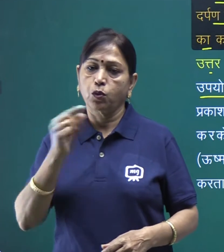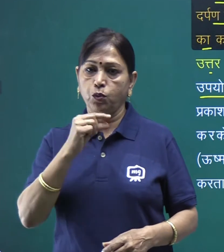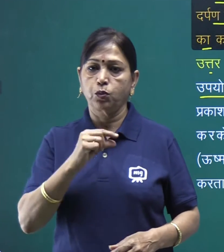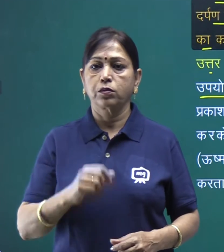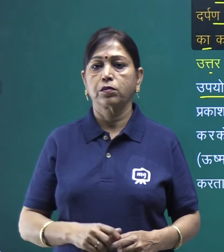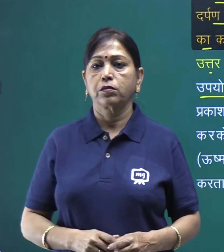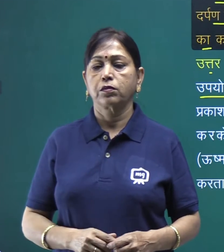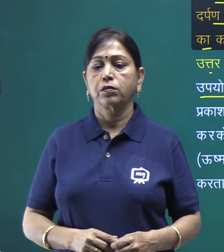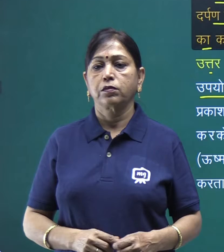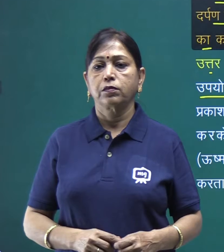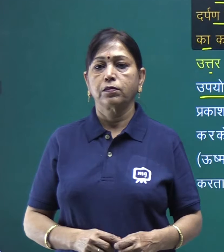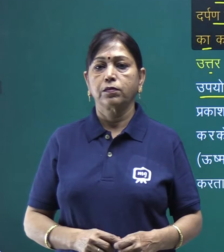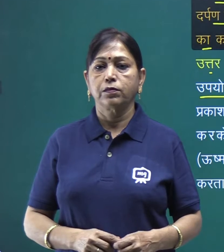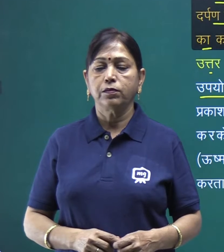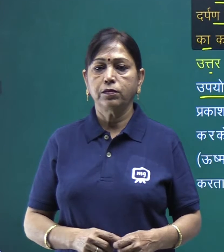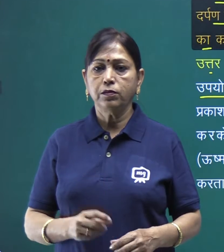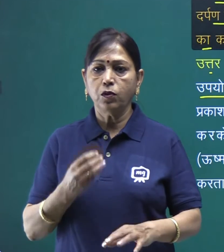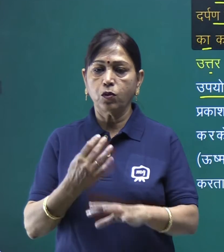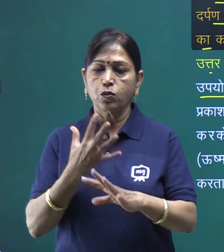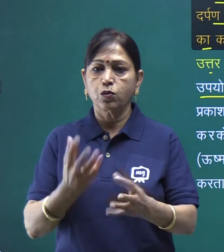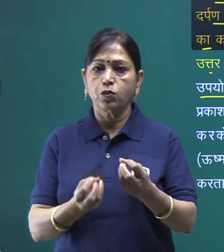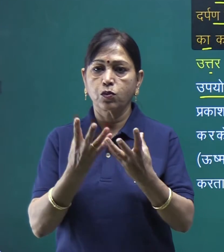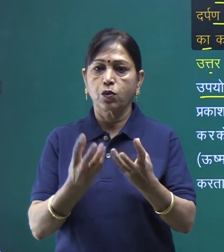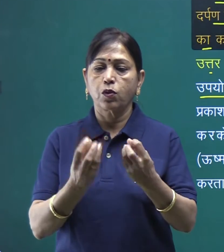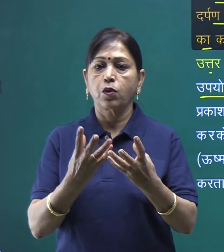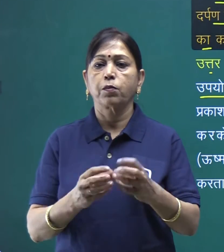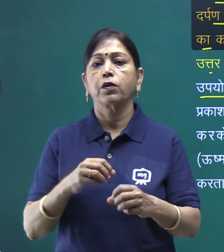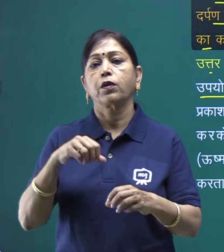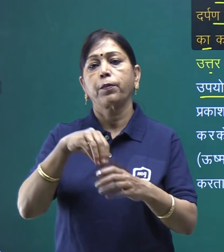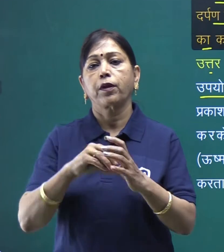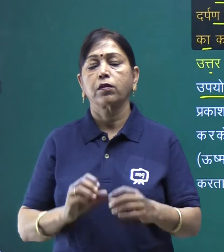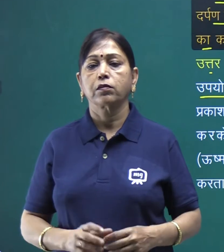उपयोग सौर भट्टियों में